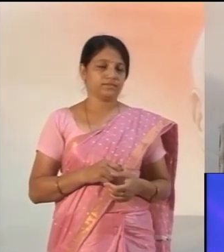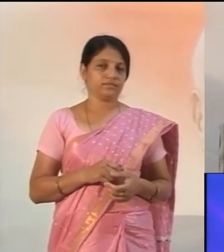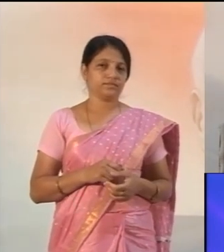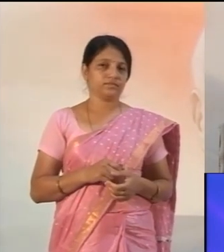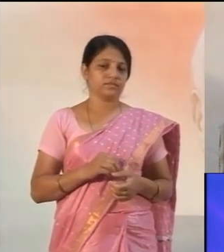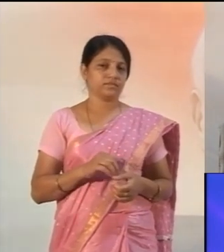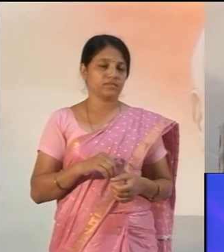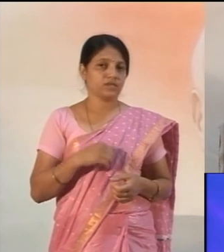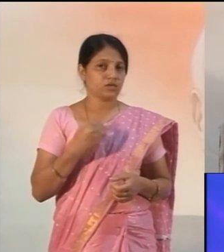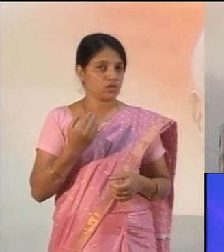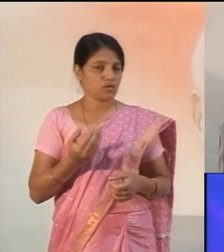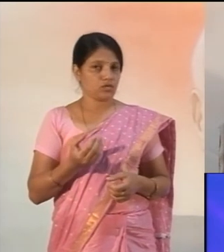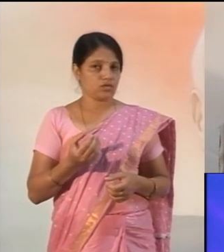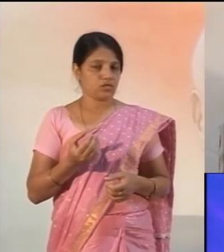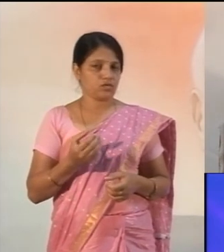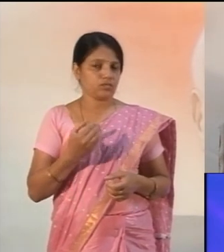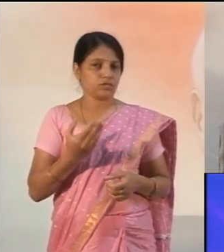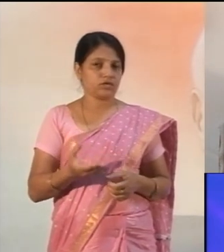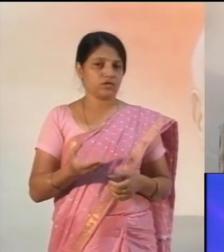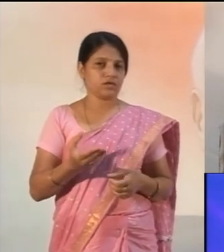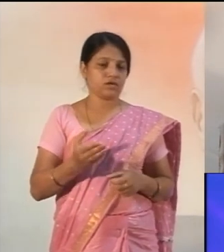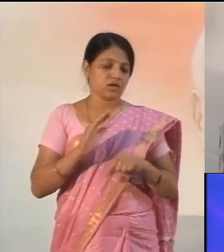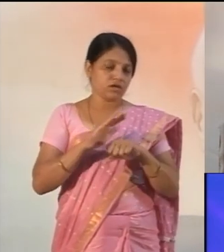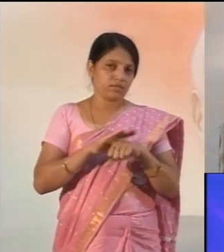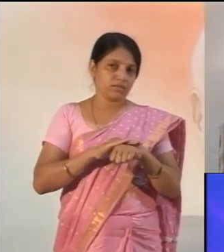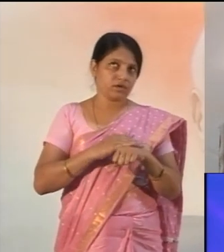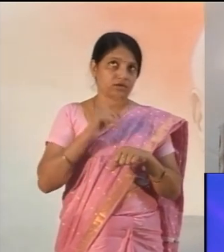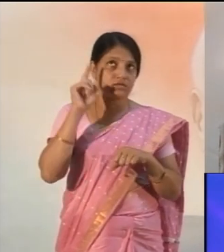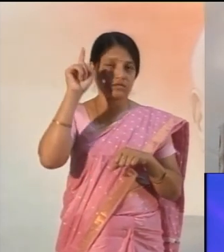और पुनः प्यार से उन्हें याद करते हुए